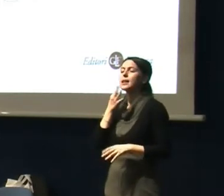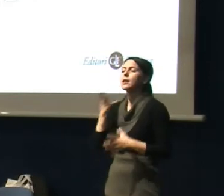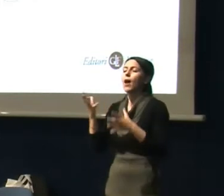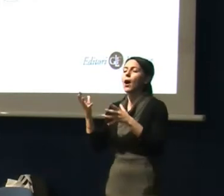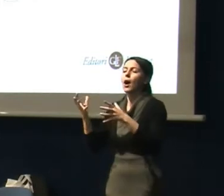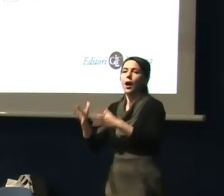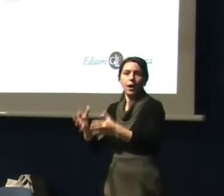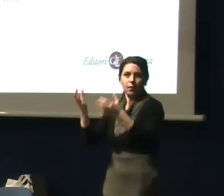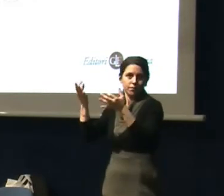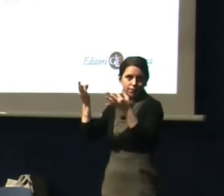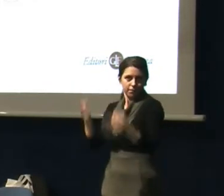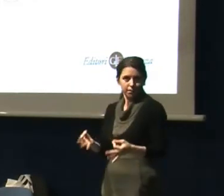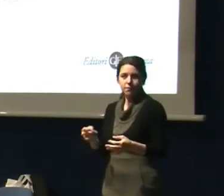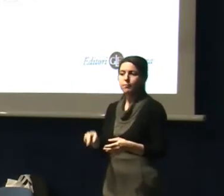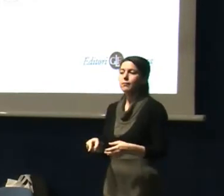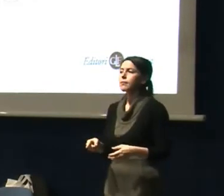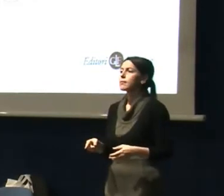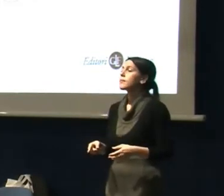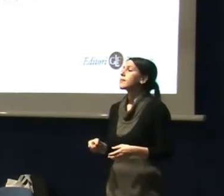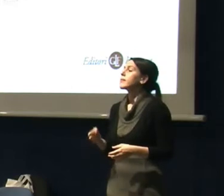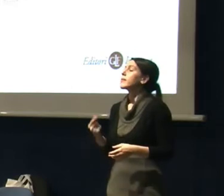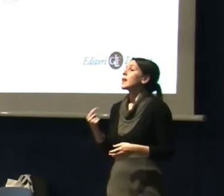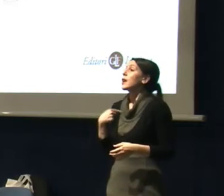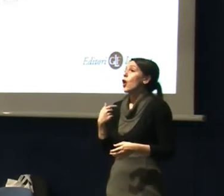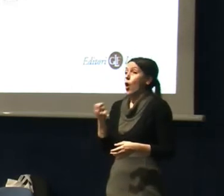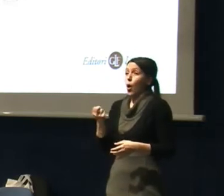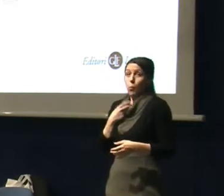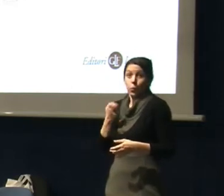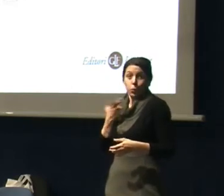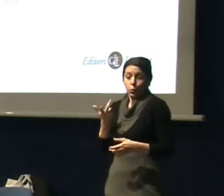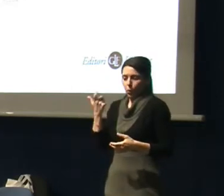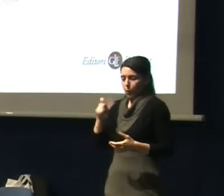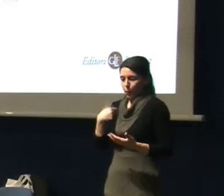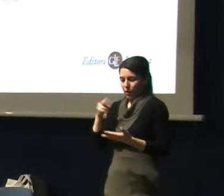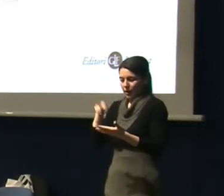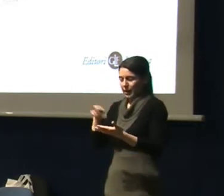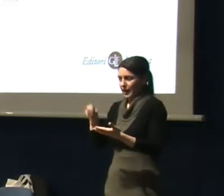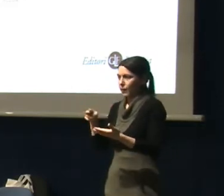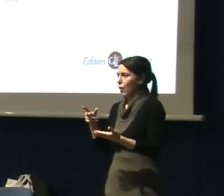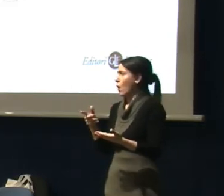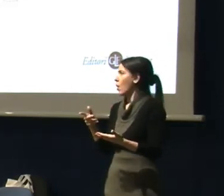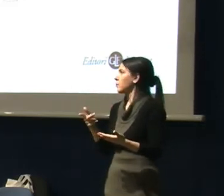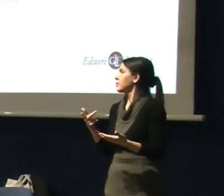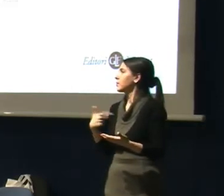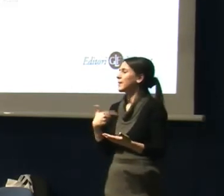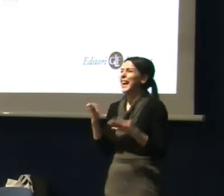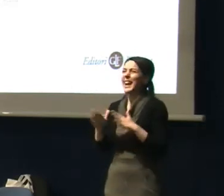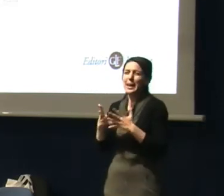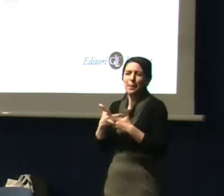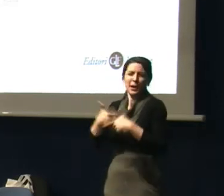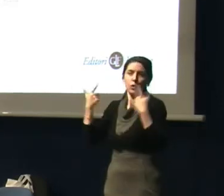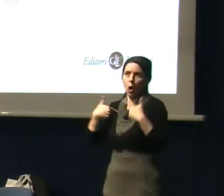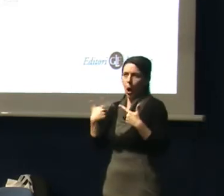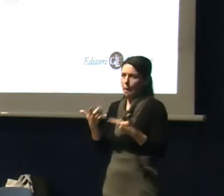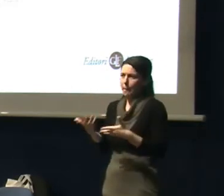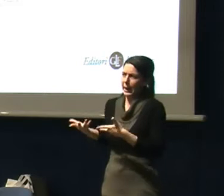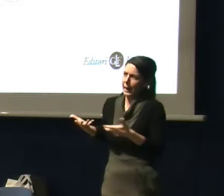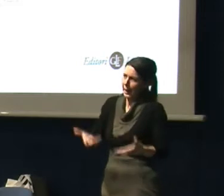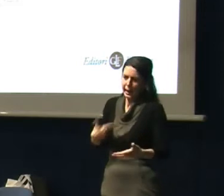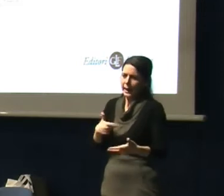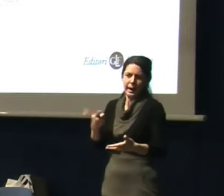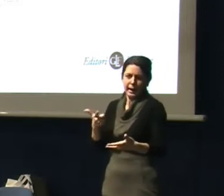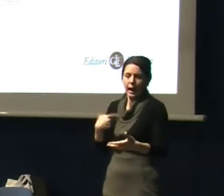ma le domande che si fa io purtroppo l'ho dovuto leggere qua sopra perché non c'avevo pesava portarmi dietro tanti libri ma la domanda che